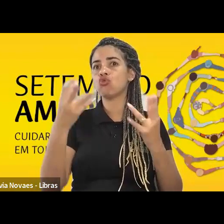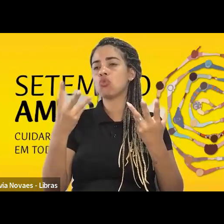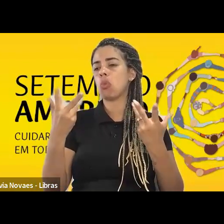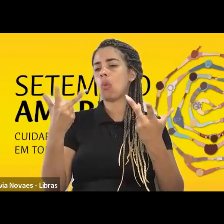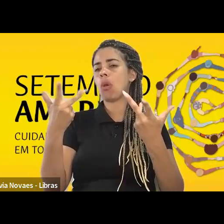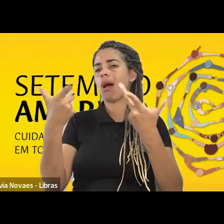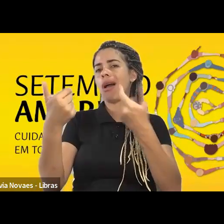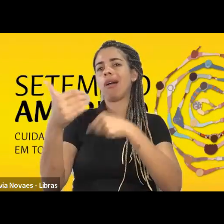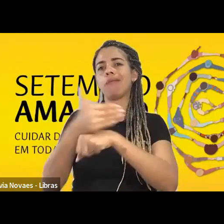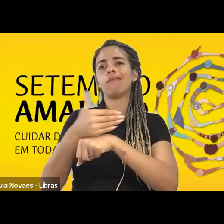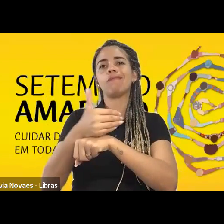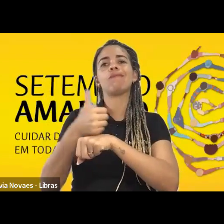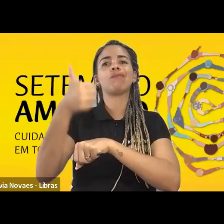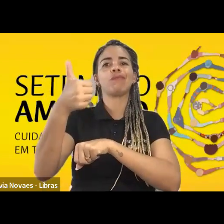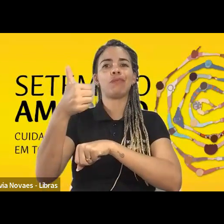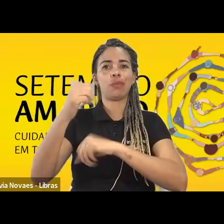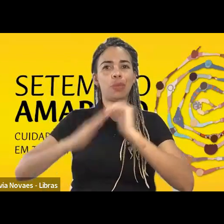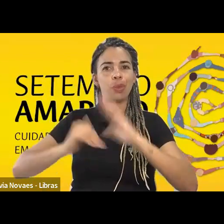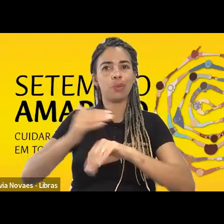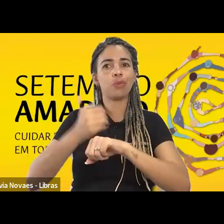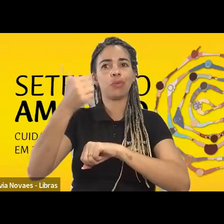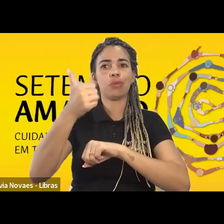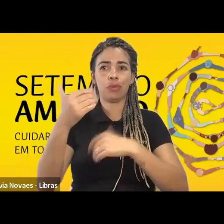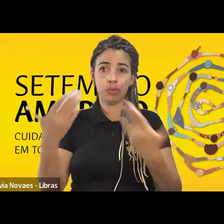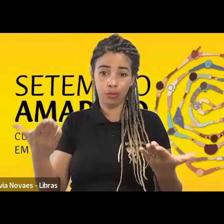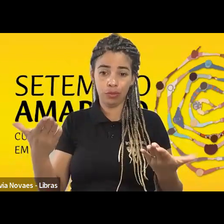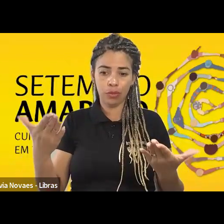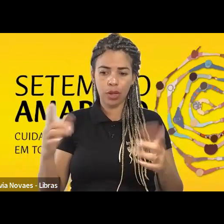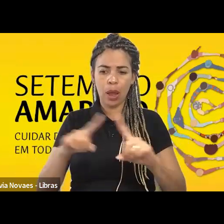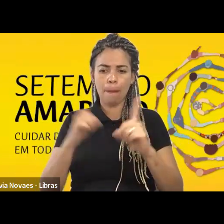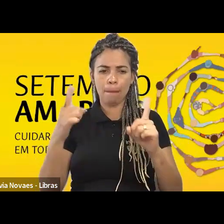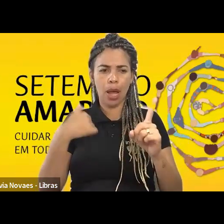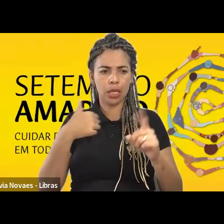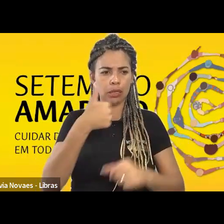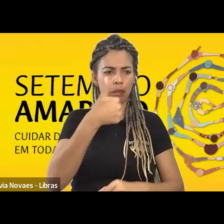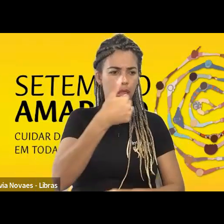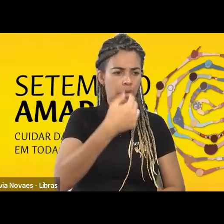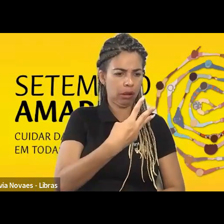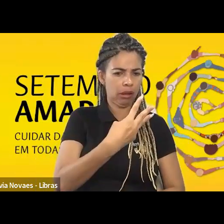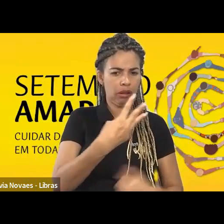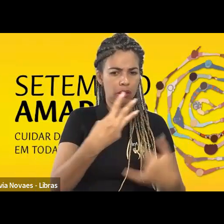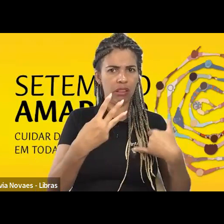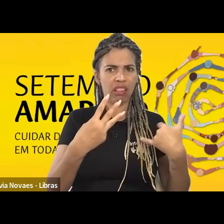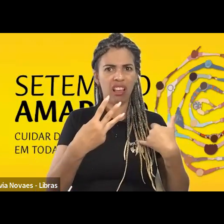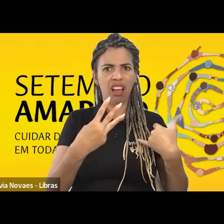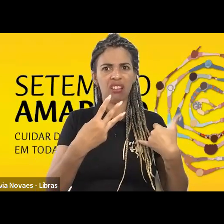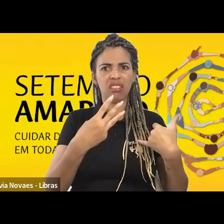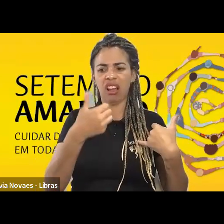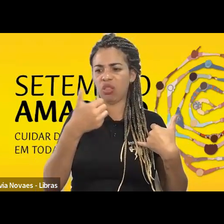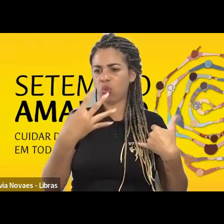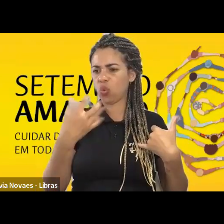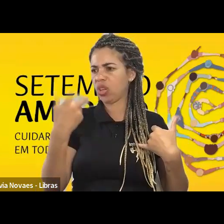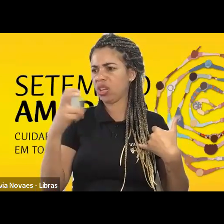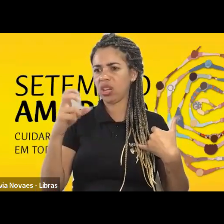profissional. Ora, a distância que nós temos entre os 13, 14, 15 ou 16 anos até o